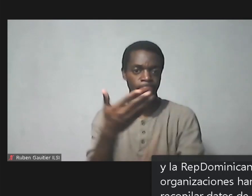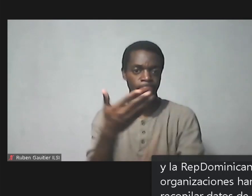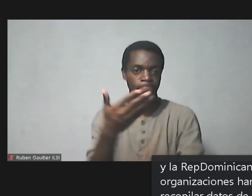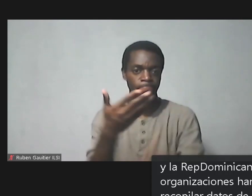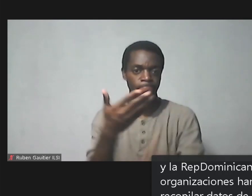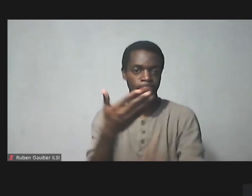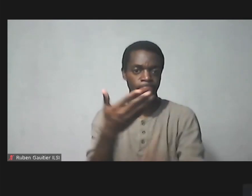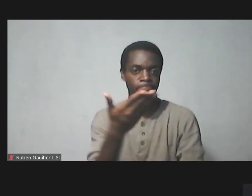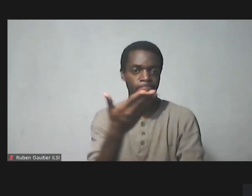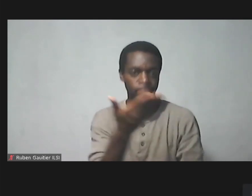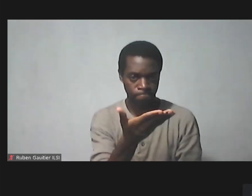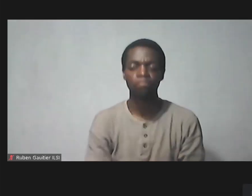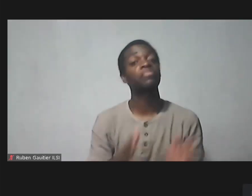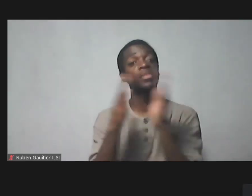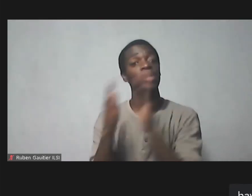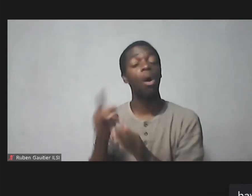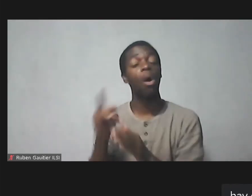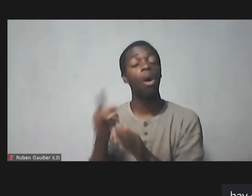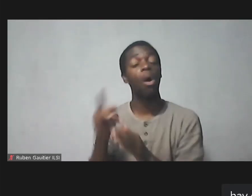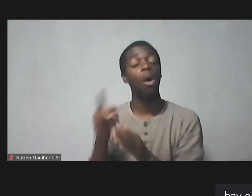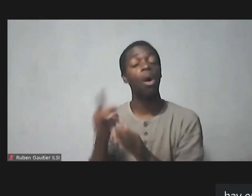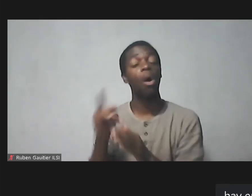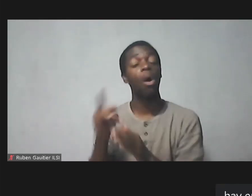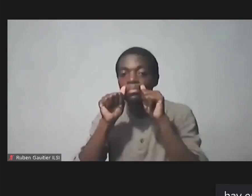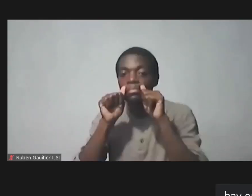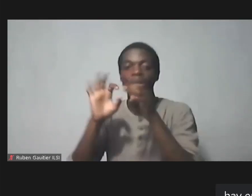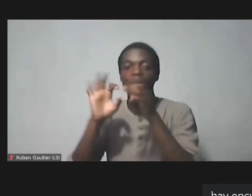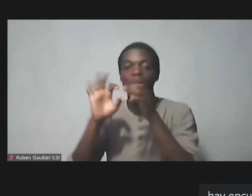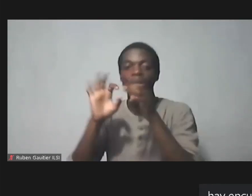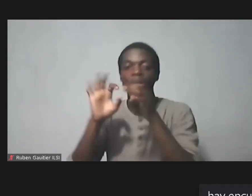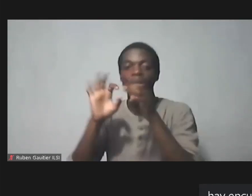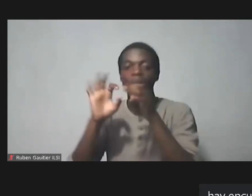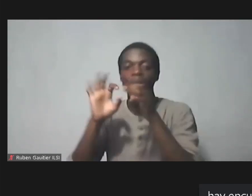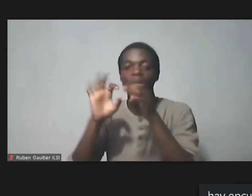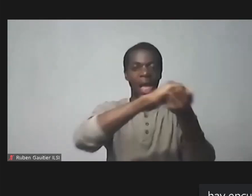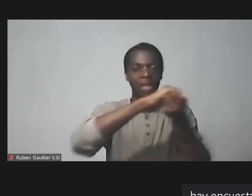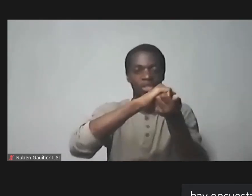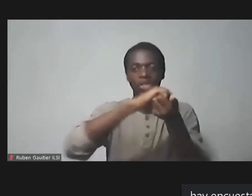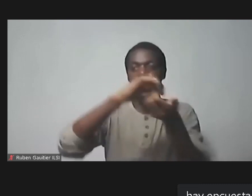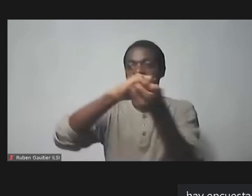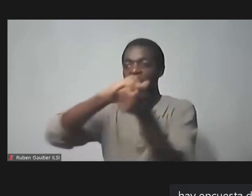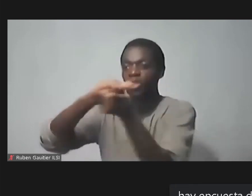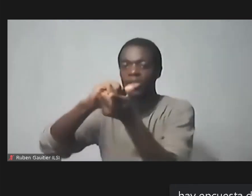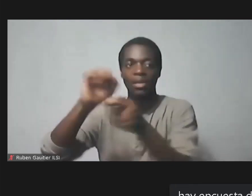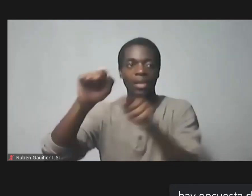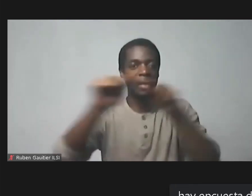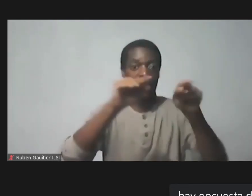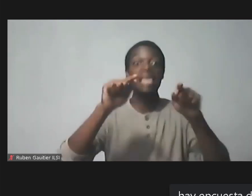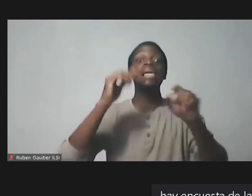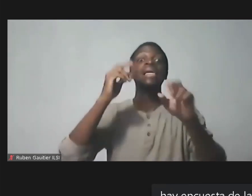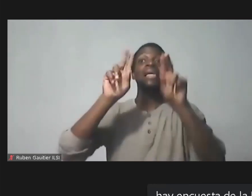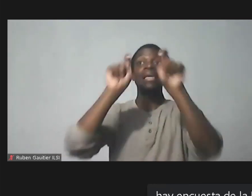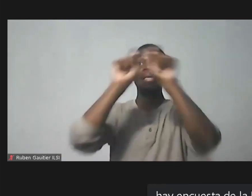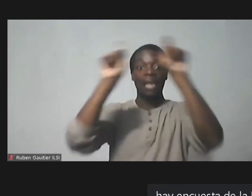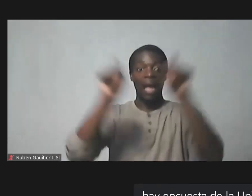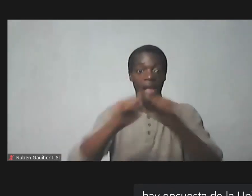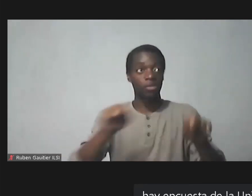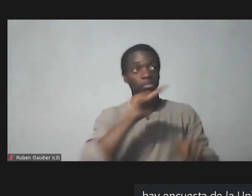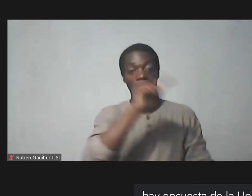Ciegos, Disability Rights Monitor y otros más. Con respecto a los métodos